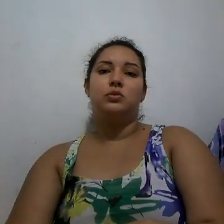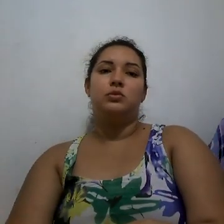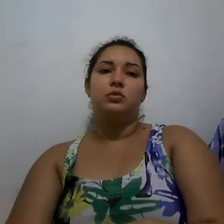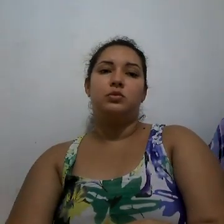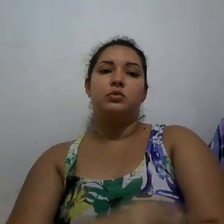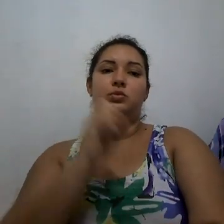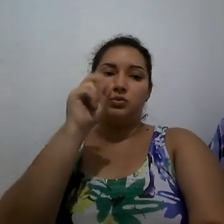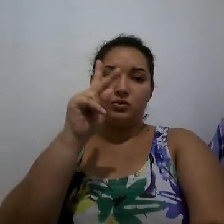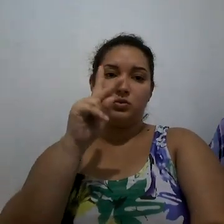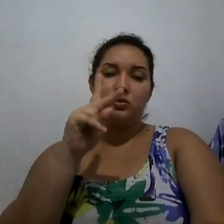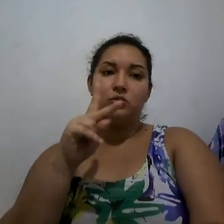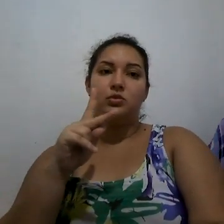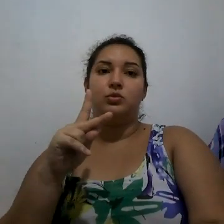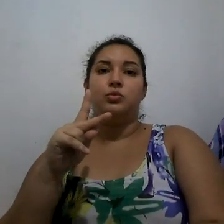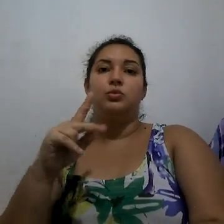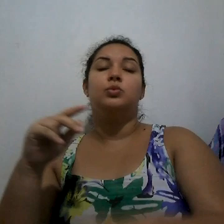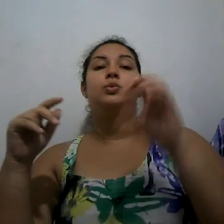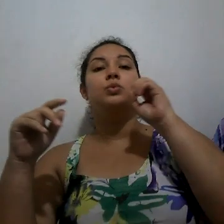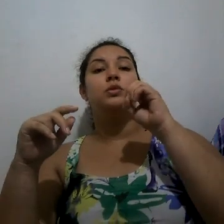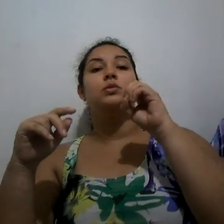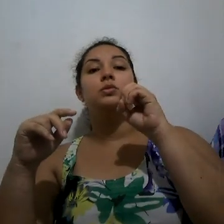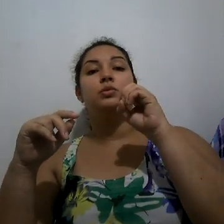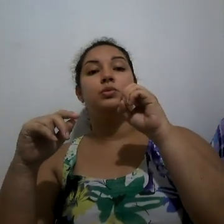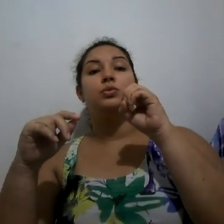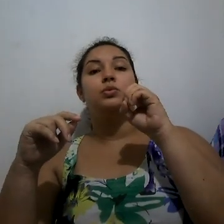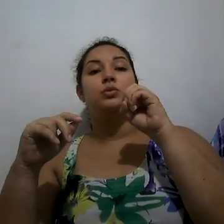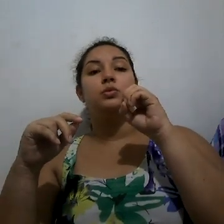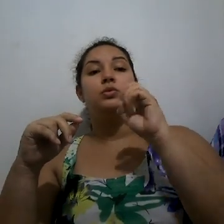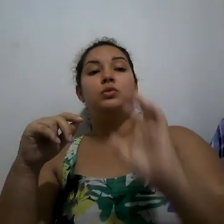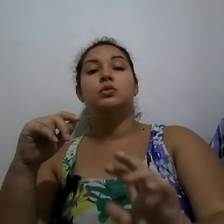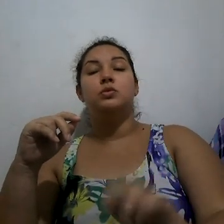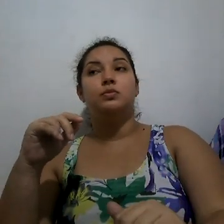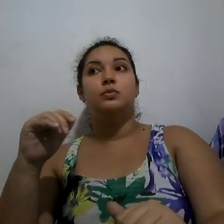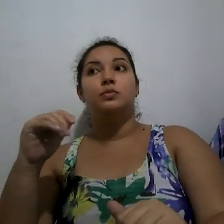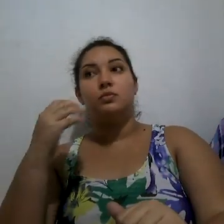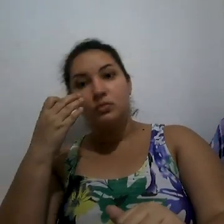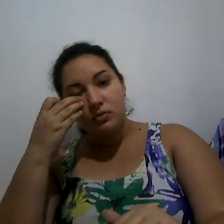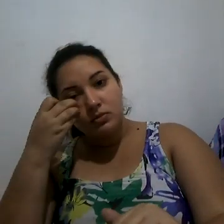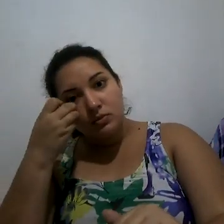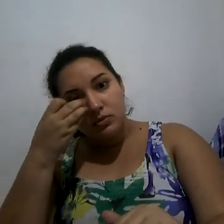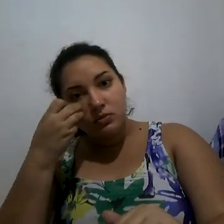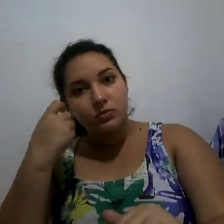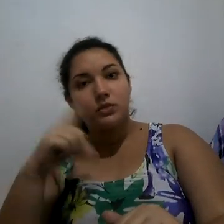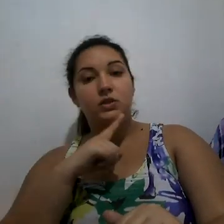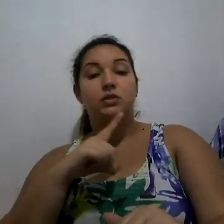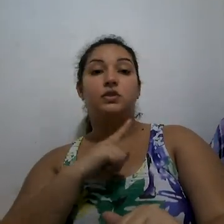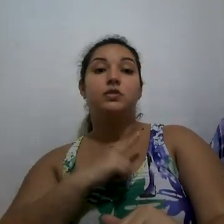ok, então quando tá isso, o 0, ele vai ser um algarismo que ele vai ter uma importância que eu não posso tirar